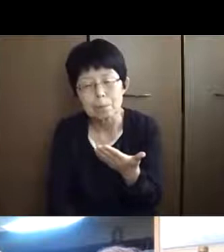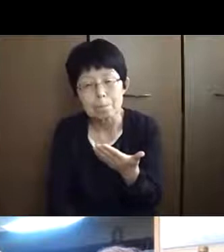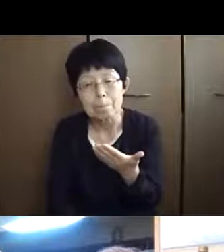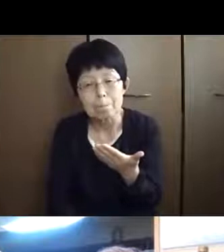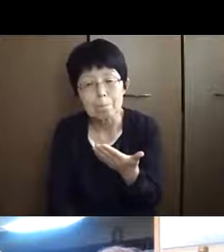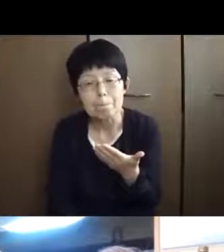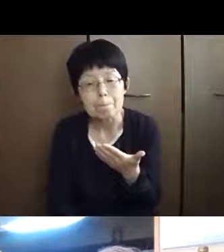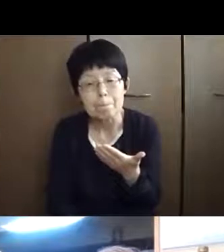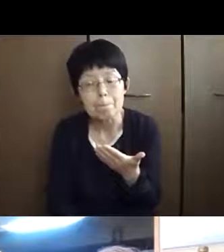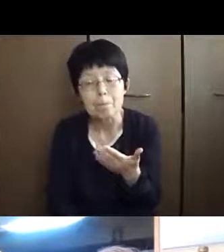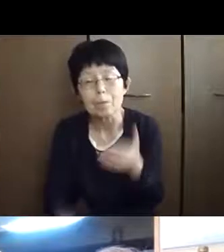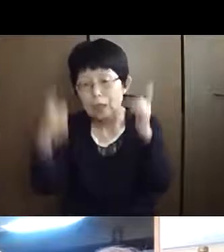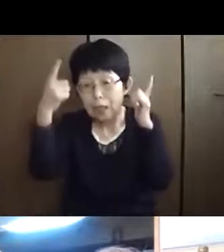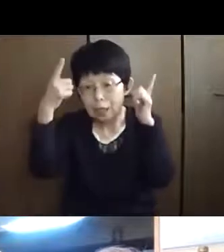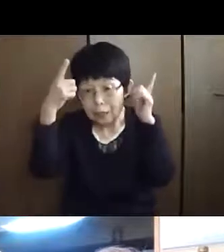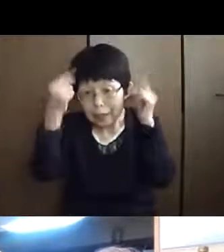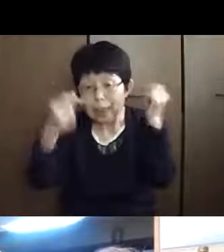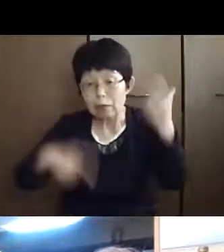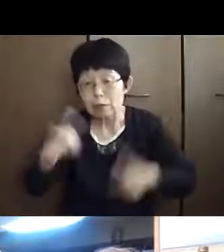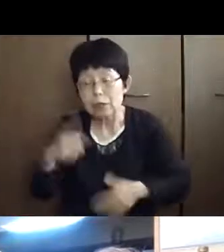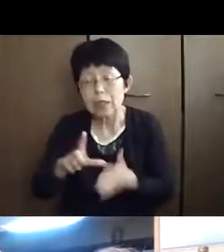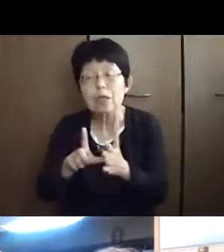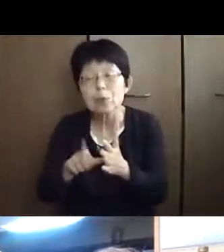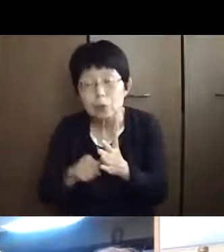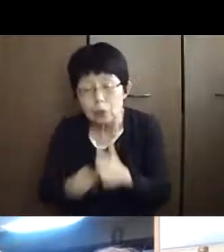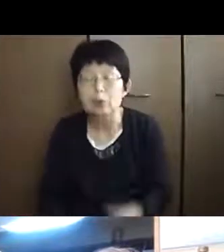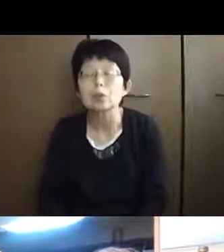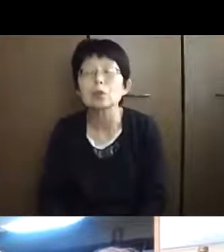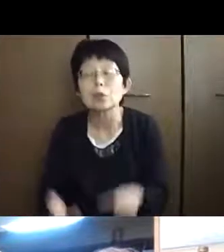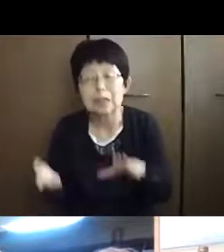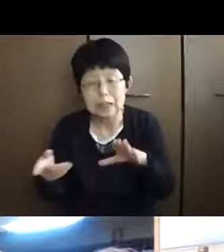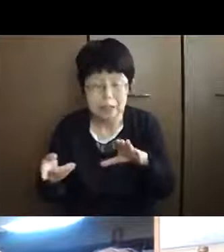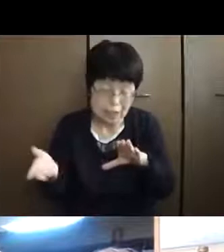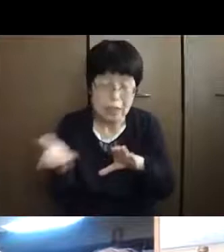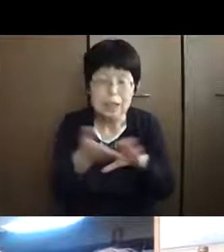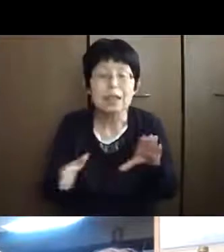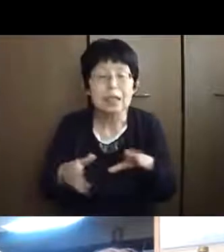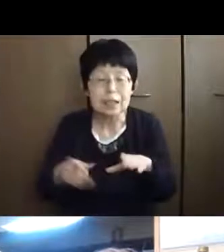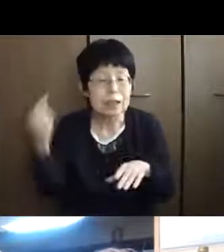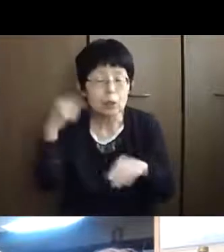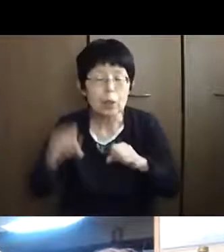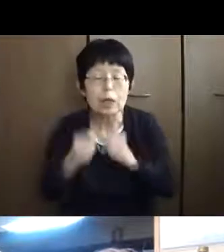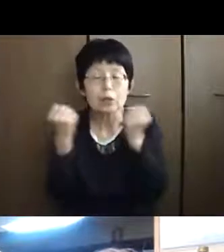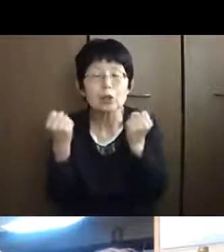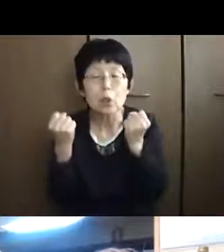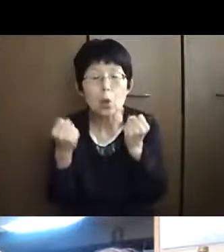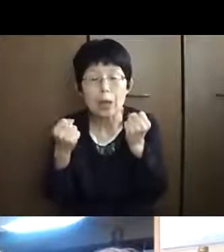で、大学の頃に近畿聴覚障害者障害学生懇談